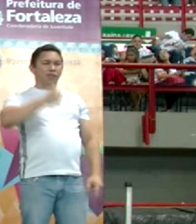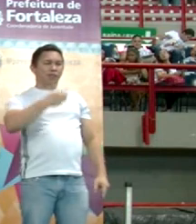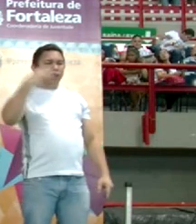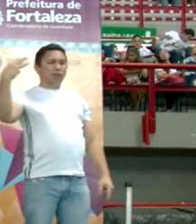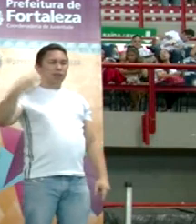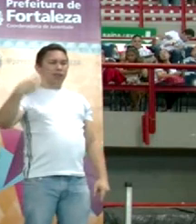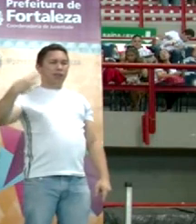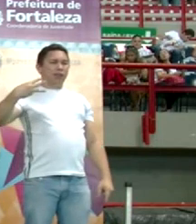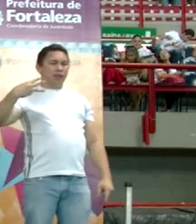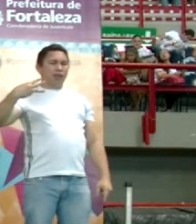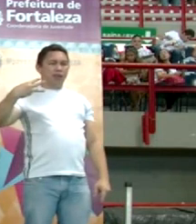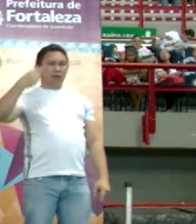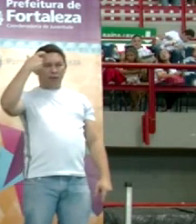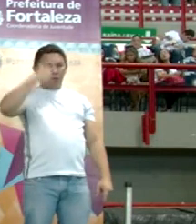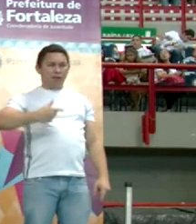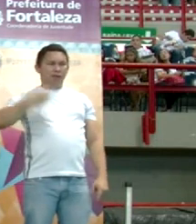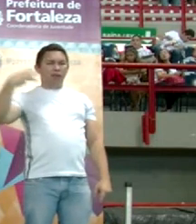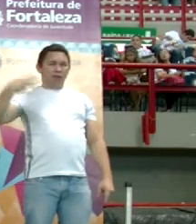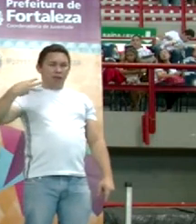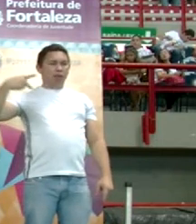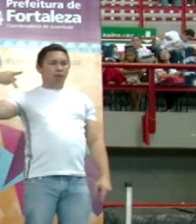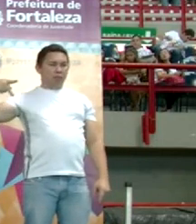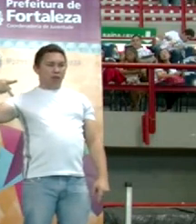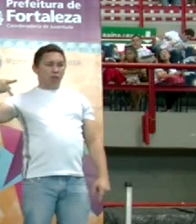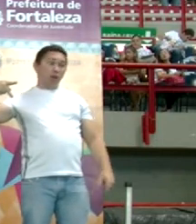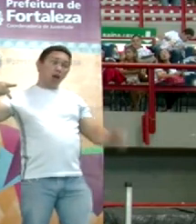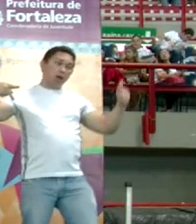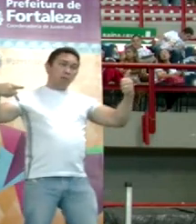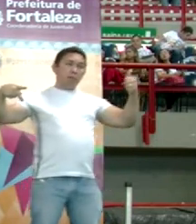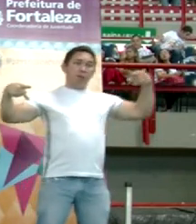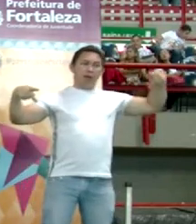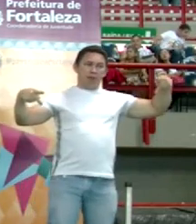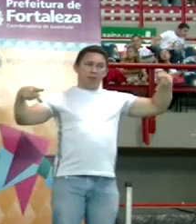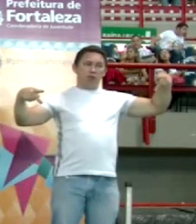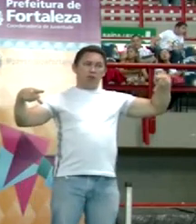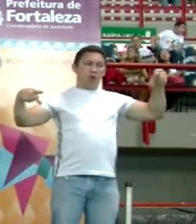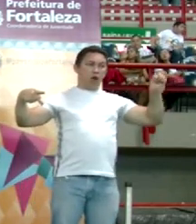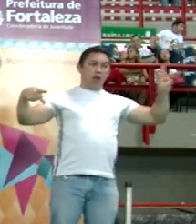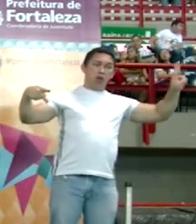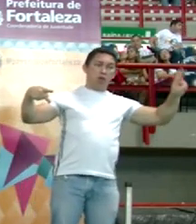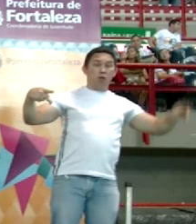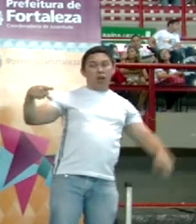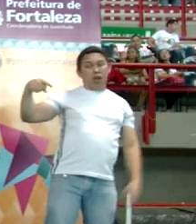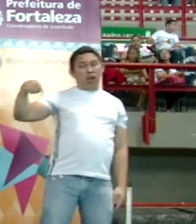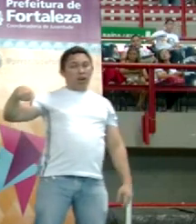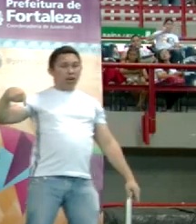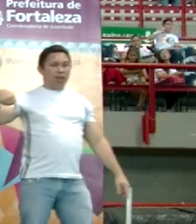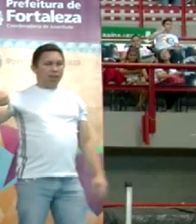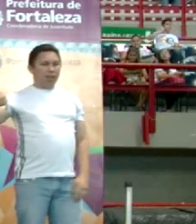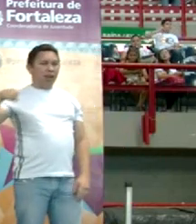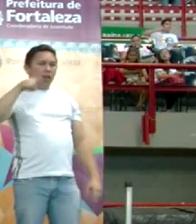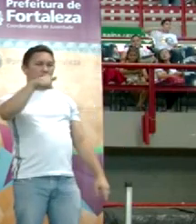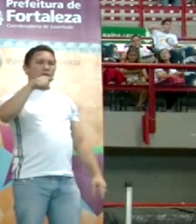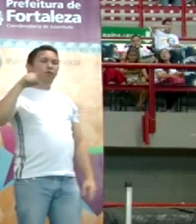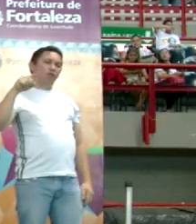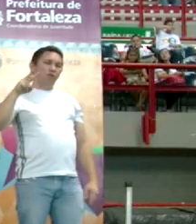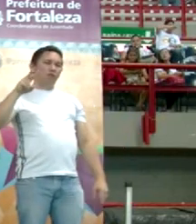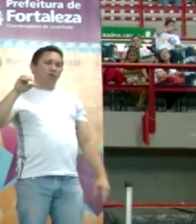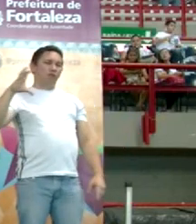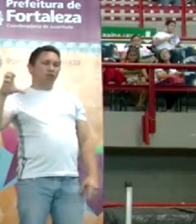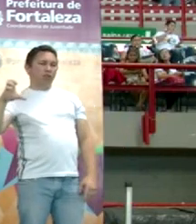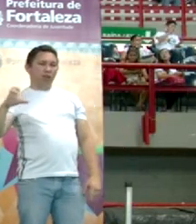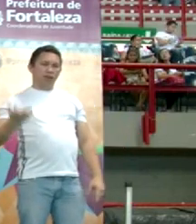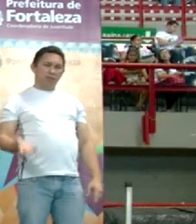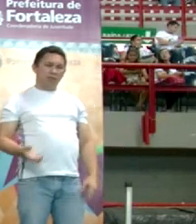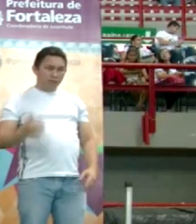Terceira pessoa que focaliza o quê? A informação. Tá ok? Focaliza o assunto, dá objetividade ao texto. Onde é que